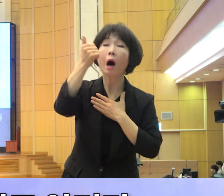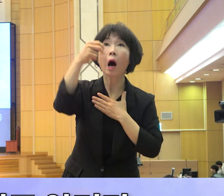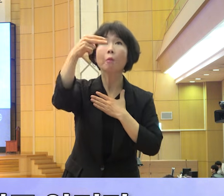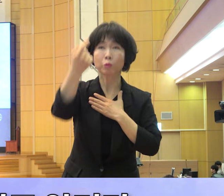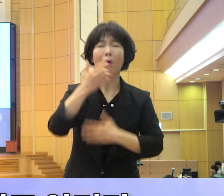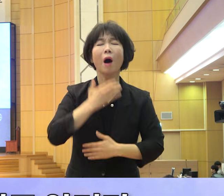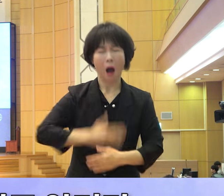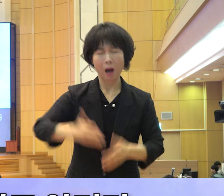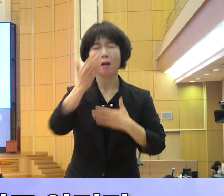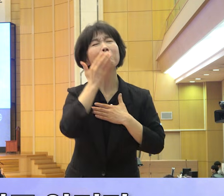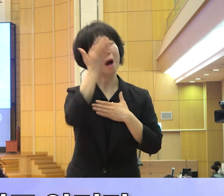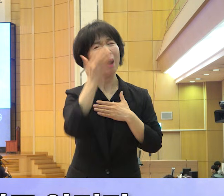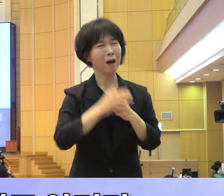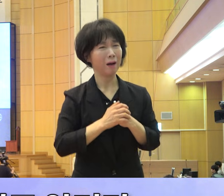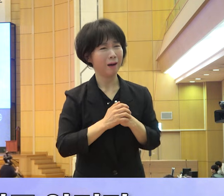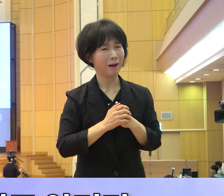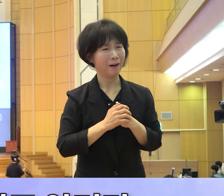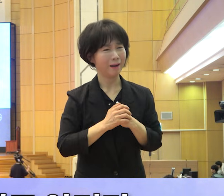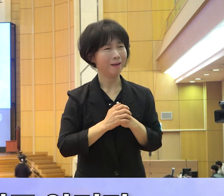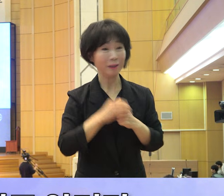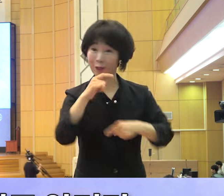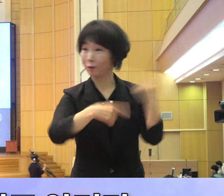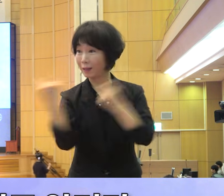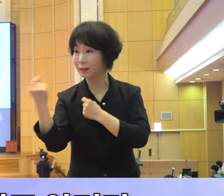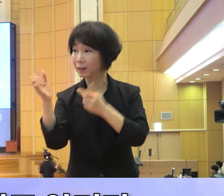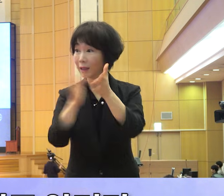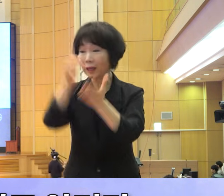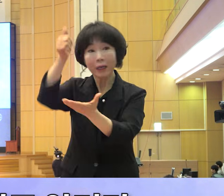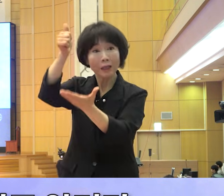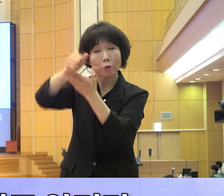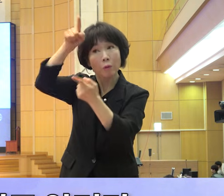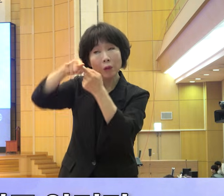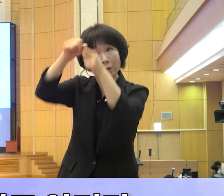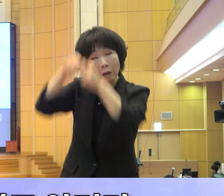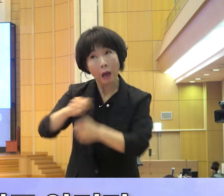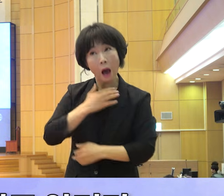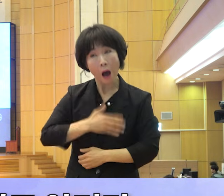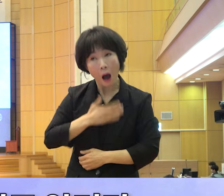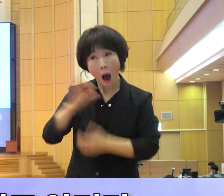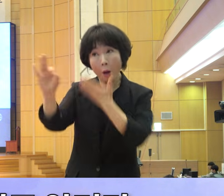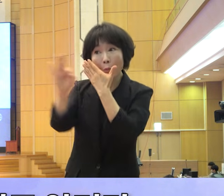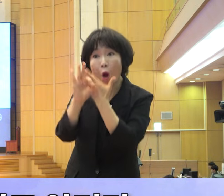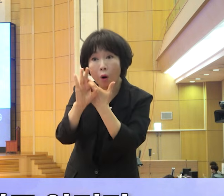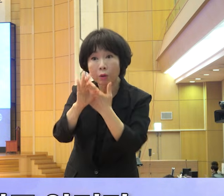아버지도 알리라. 다시 한번 예수를 알면